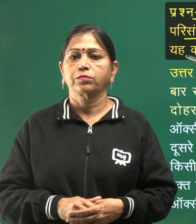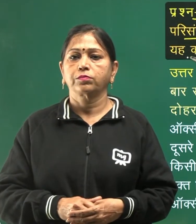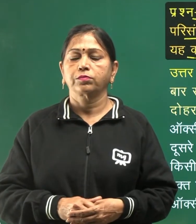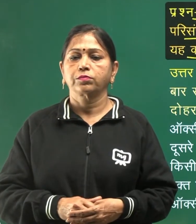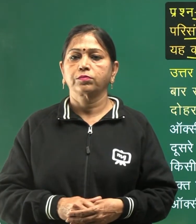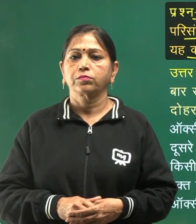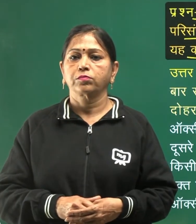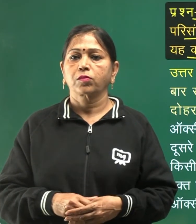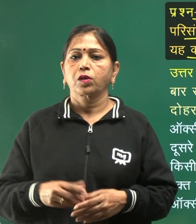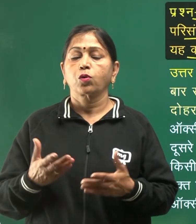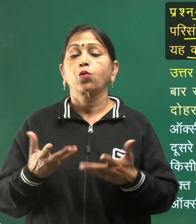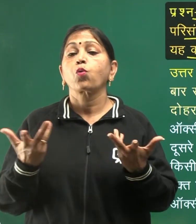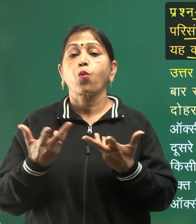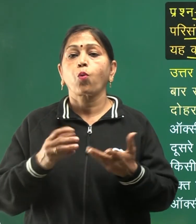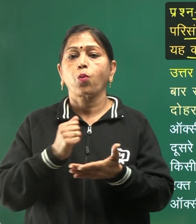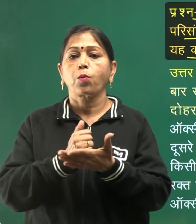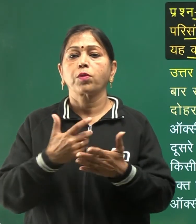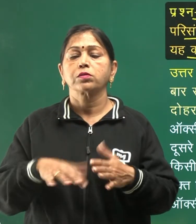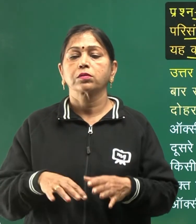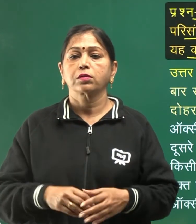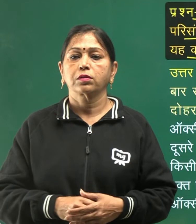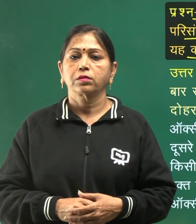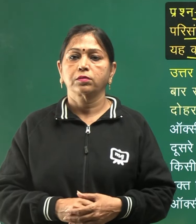यह क्यों आवश्यक है?